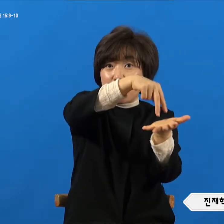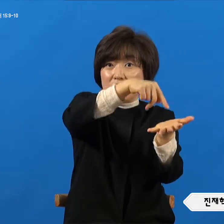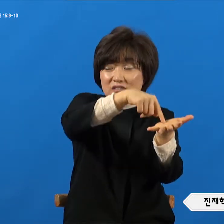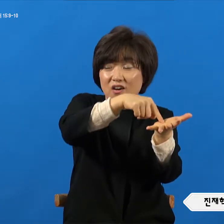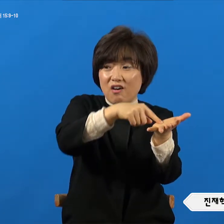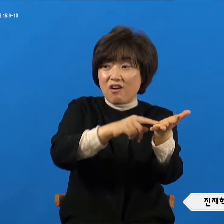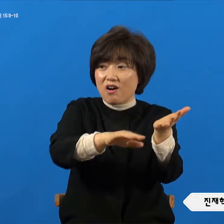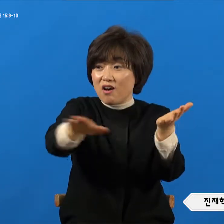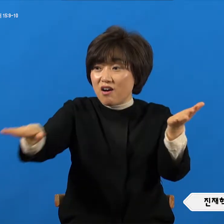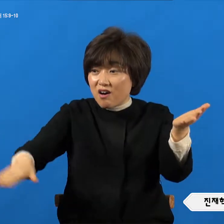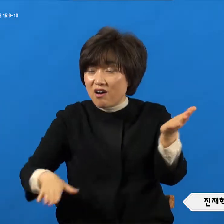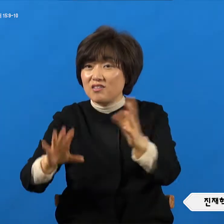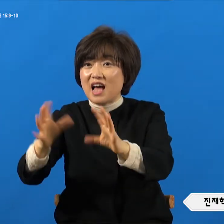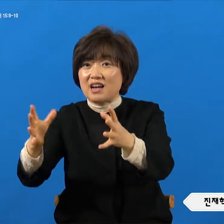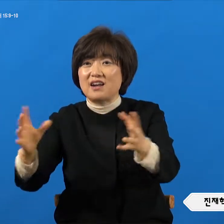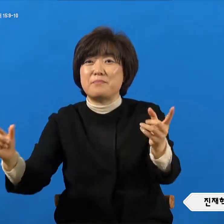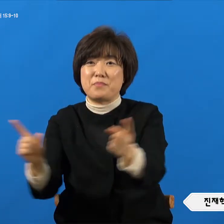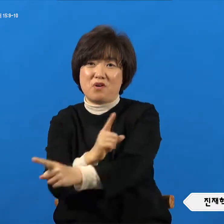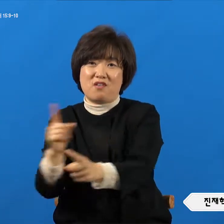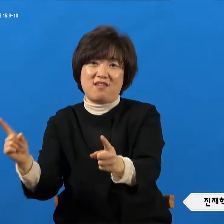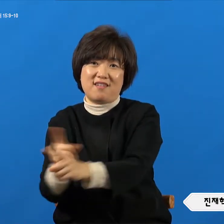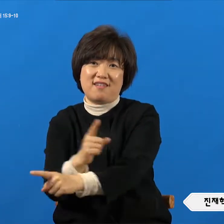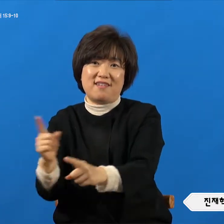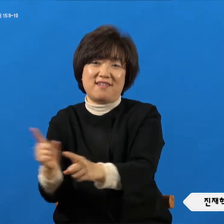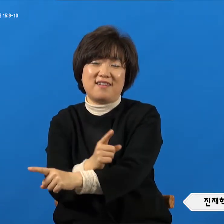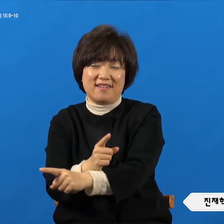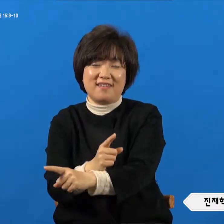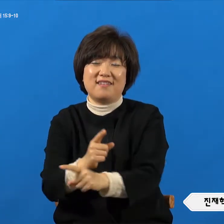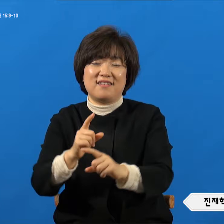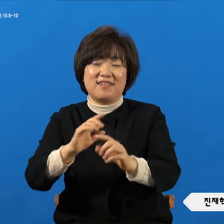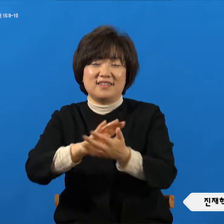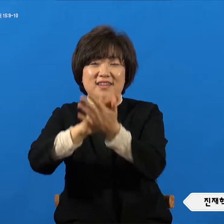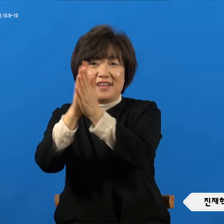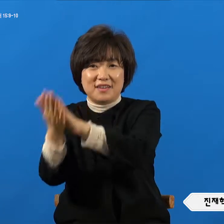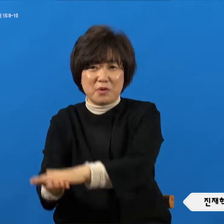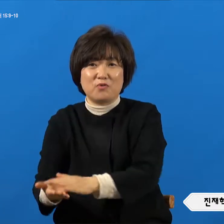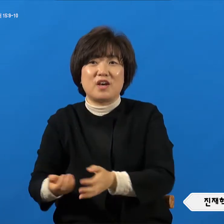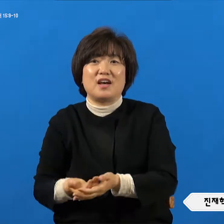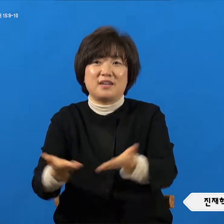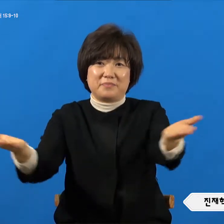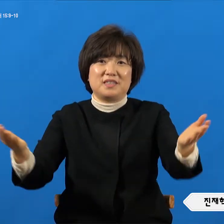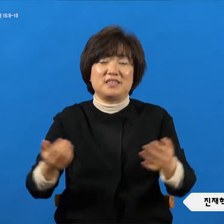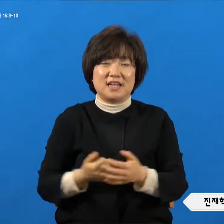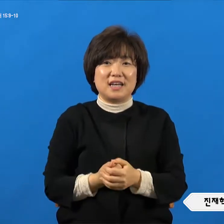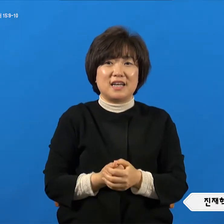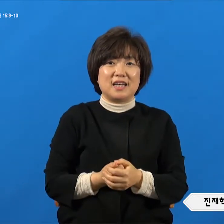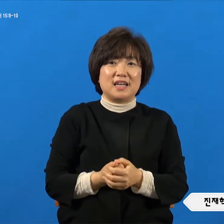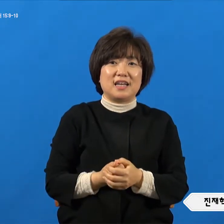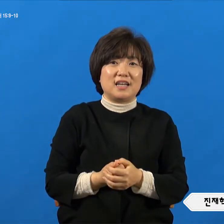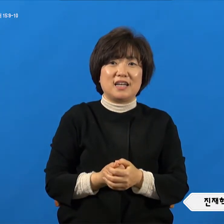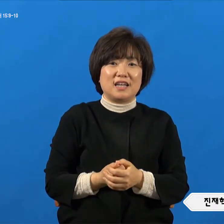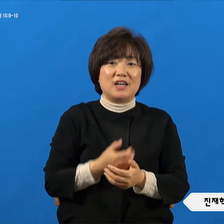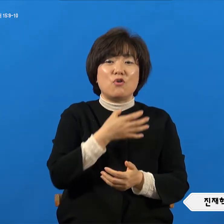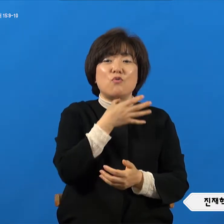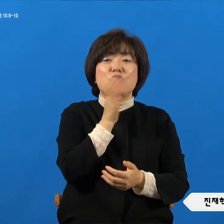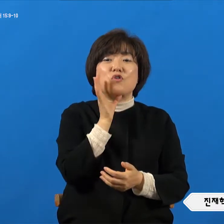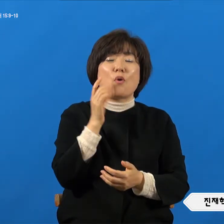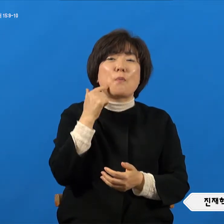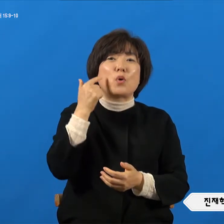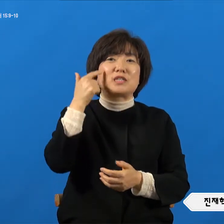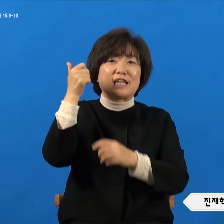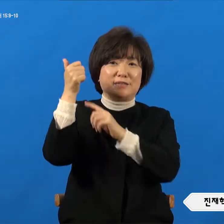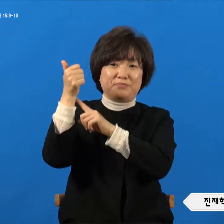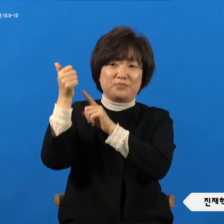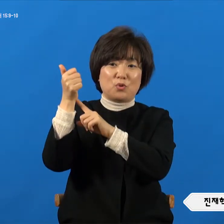하나님의 사람들을 세워서 세상을 변화시킵니다. 우리 원로